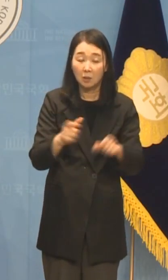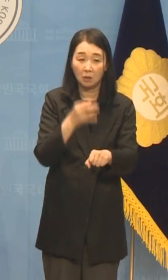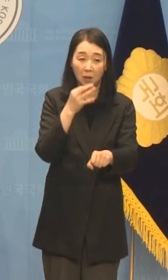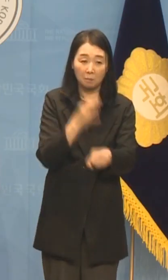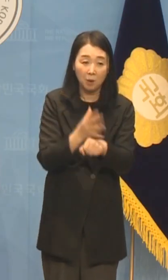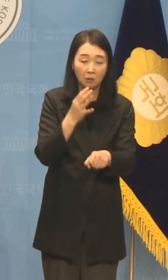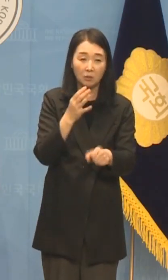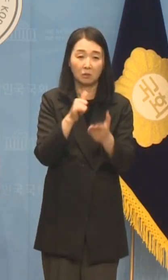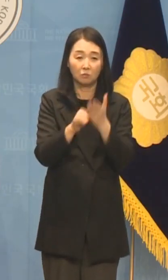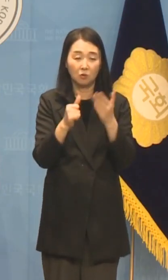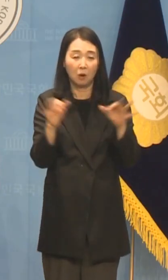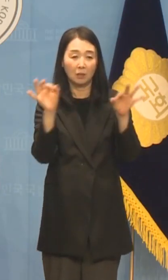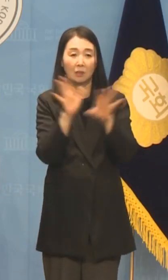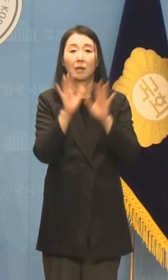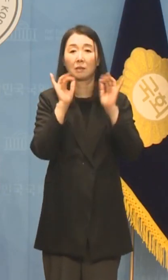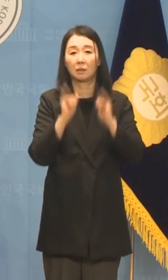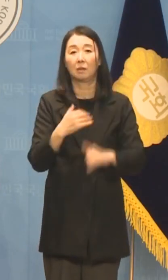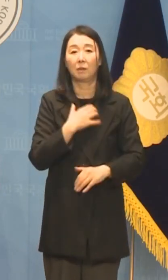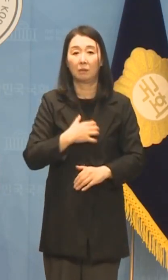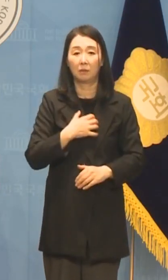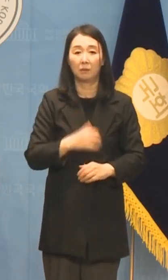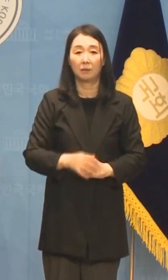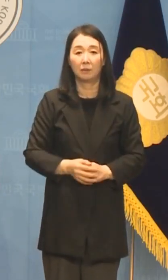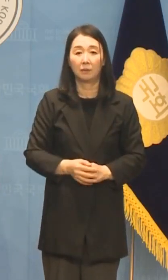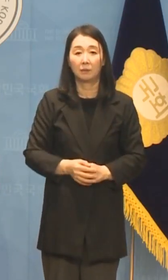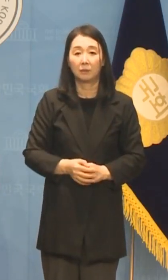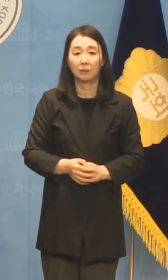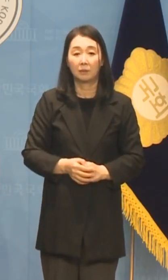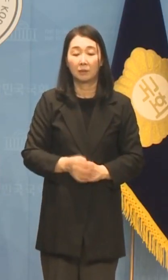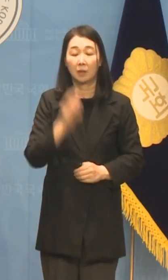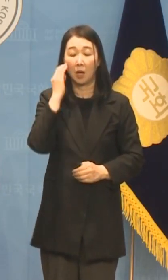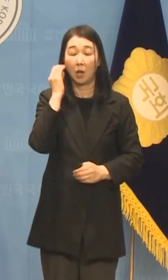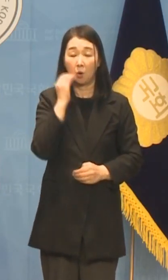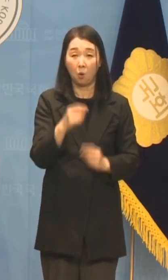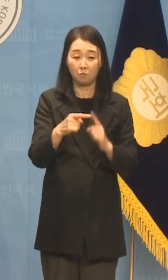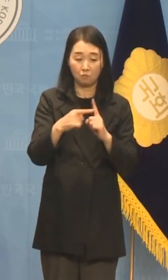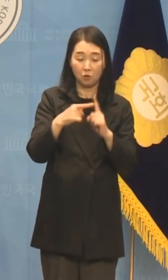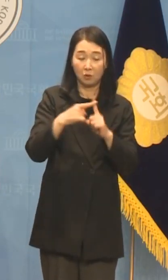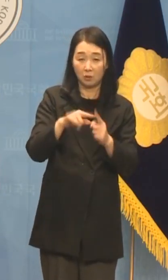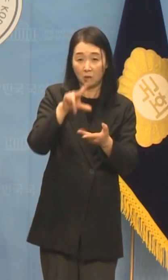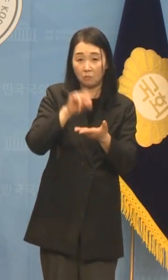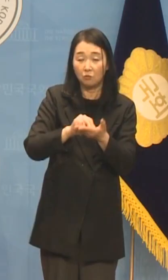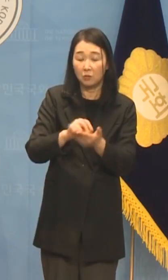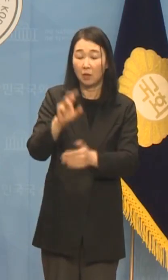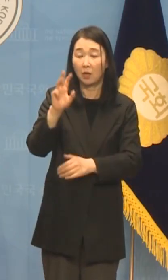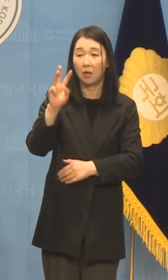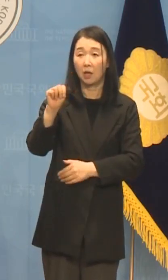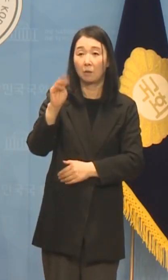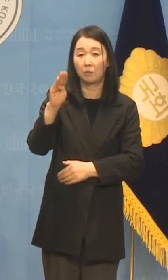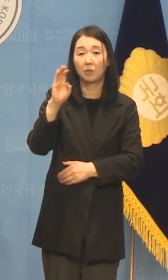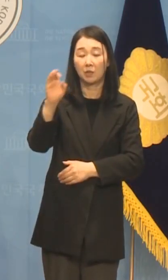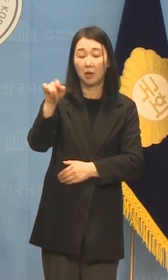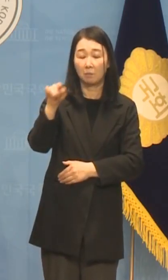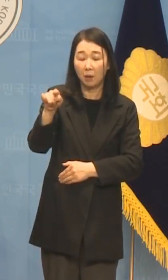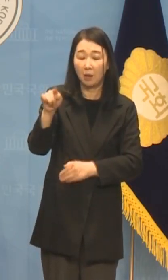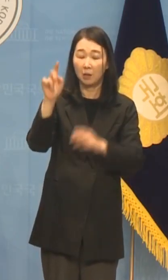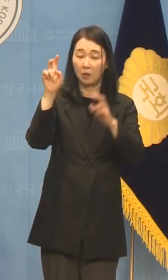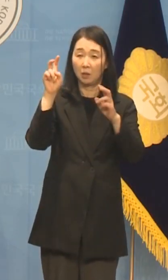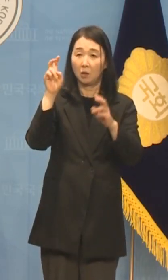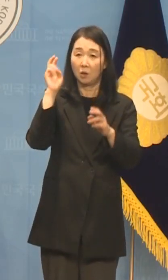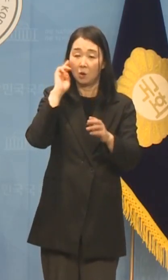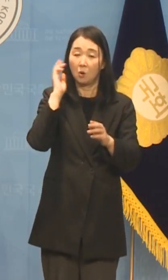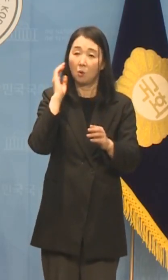편의시설이 사라지지 않을까 걱정입니다. 홈플러스의 이 사태는 MBK가 홈플러스를 인수할